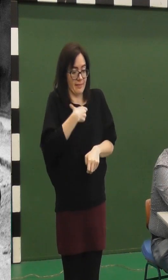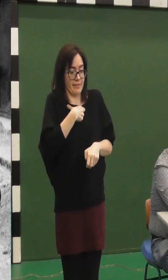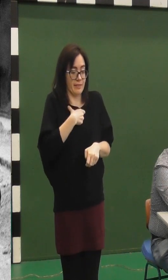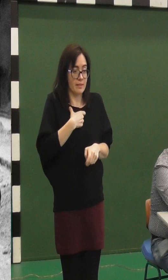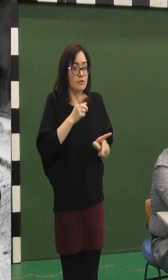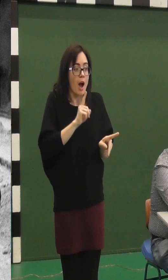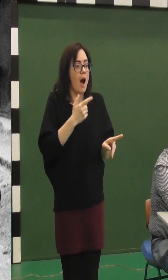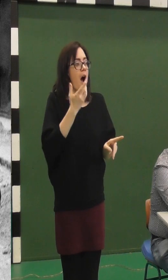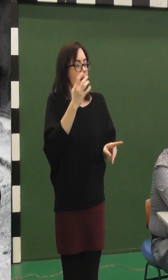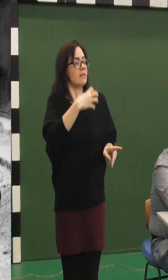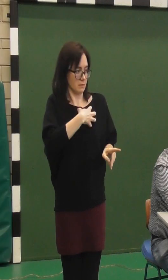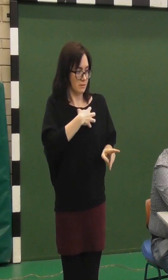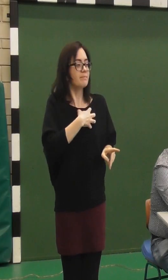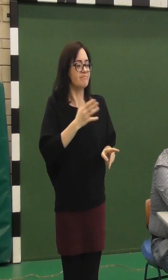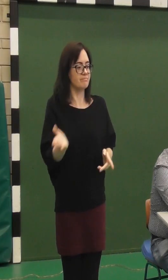sárga csillag nélkül.